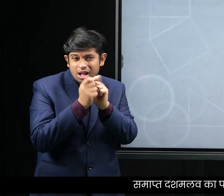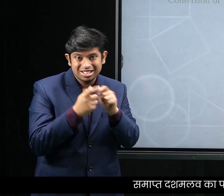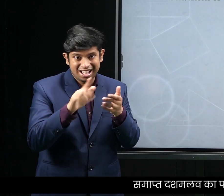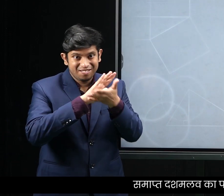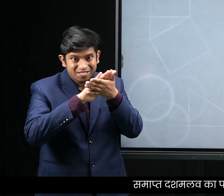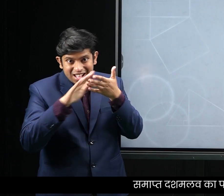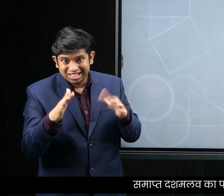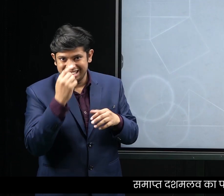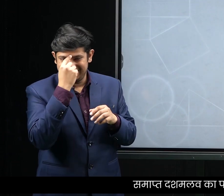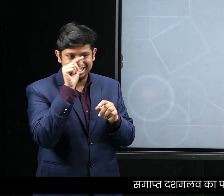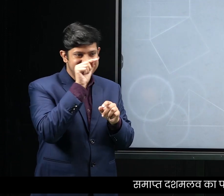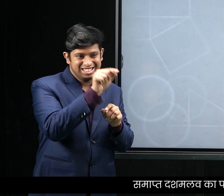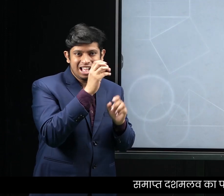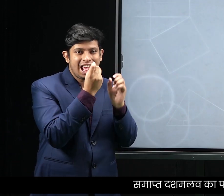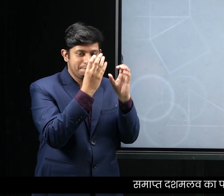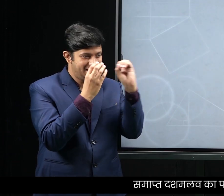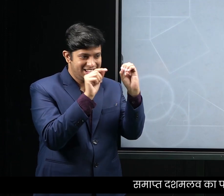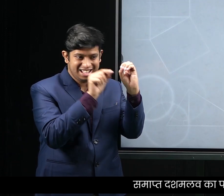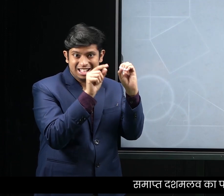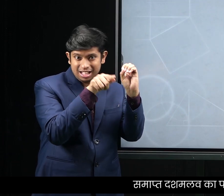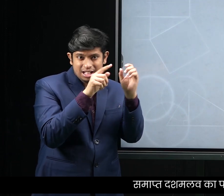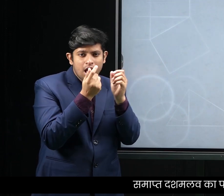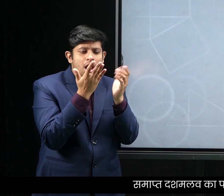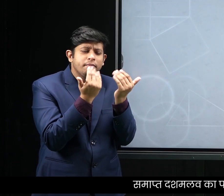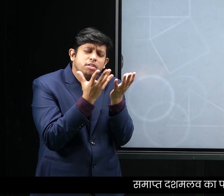समाप्त दशमलव का परिमेय संख्याओं में रूपांतरण।